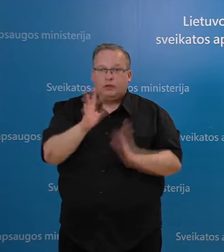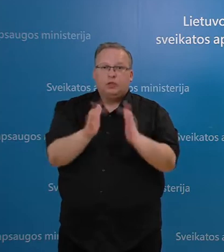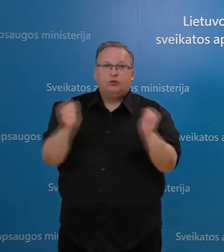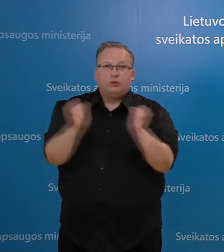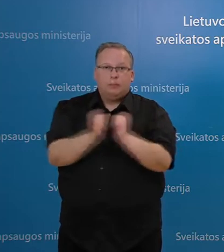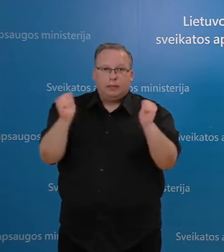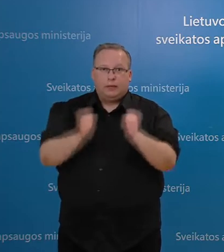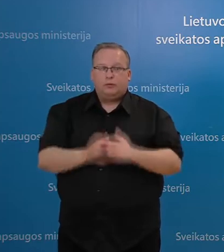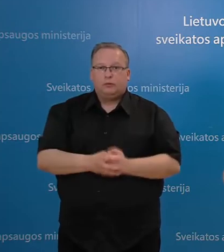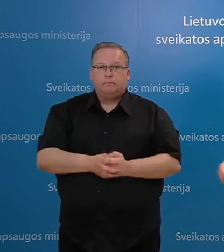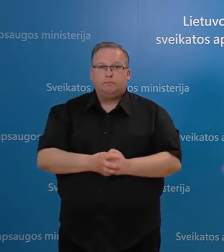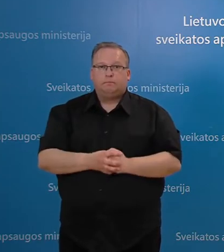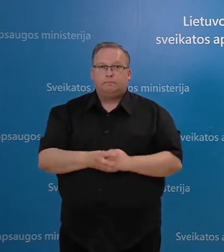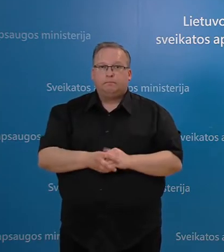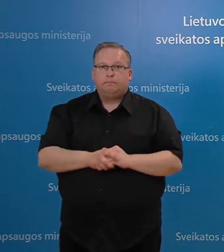karalystės.